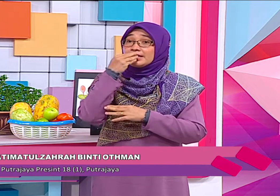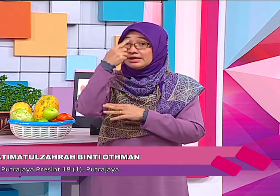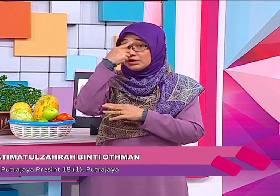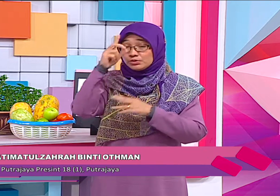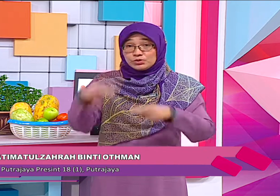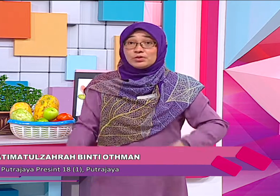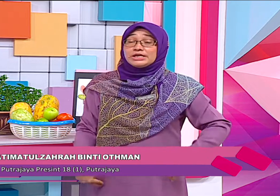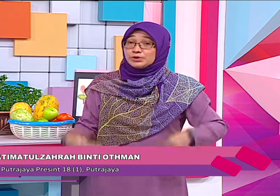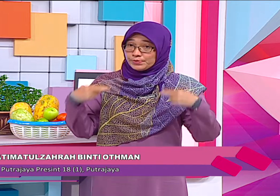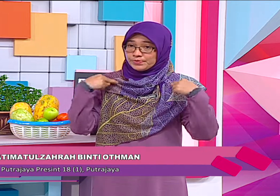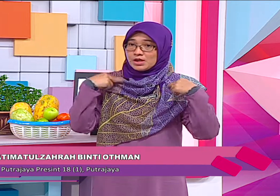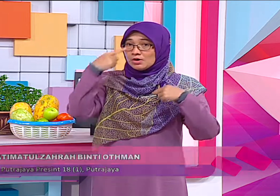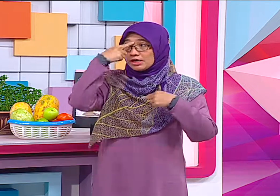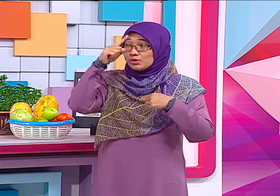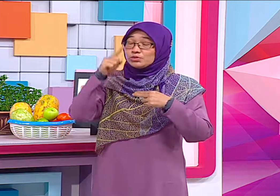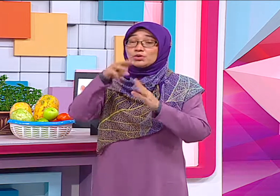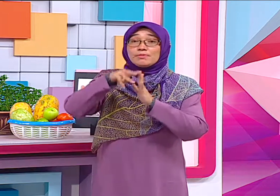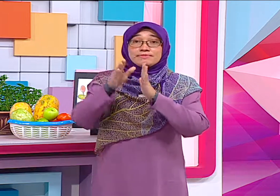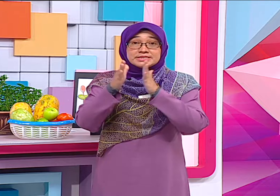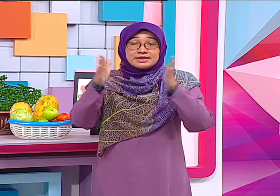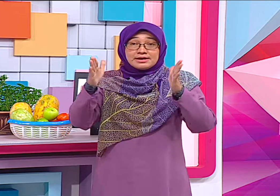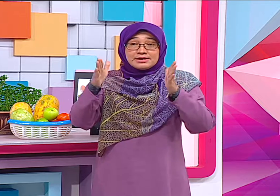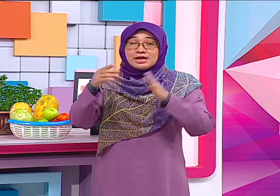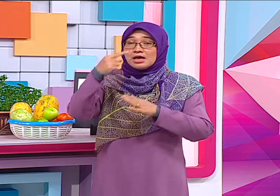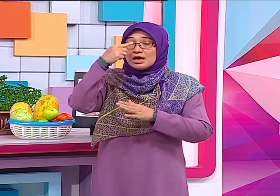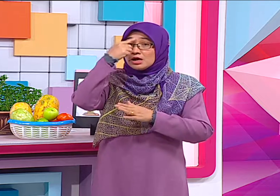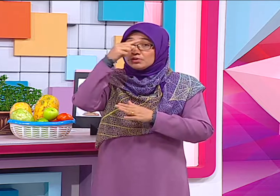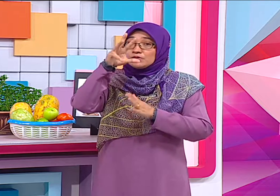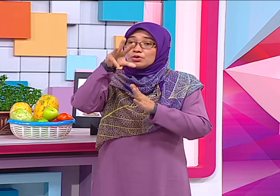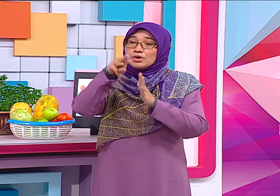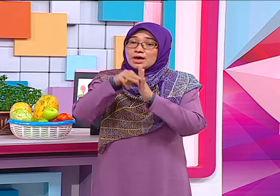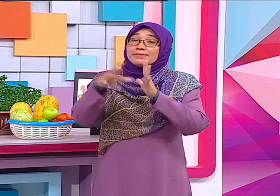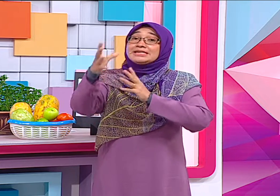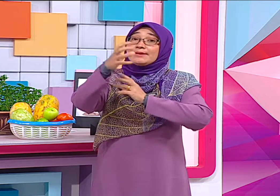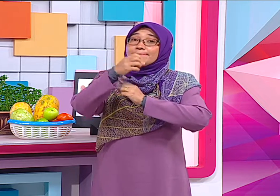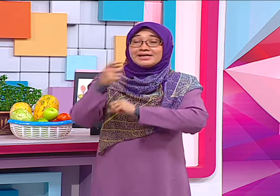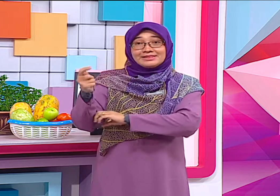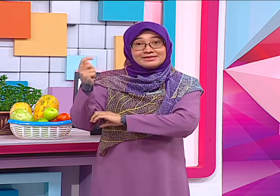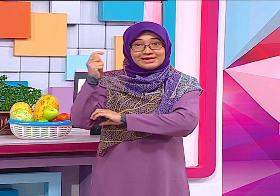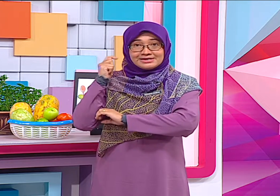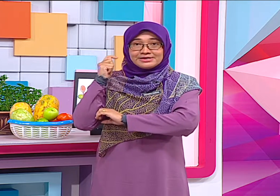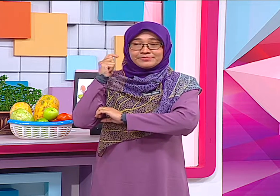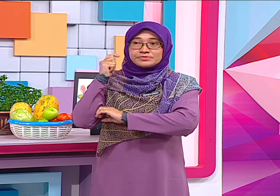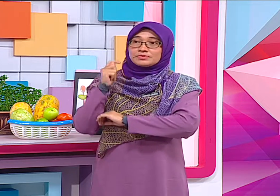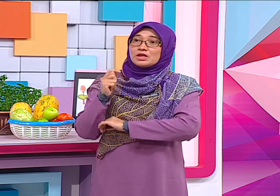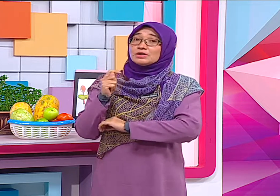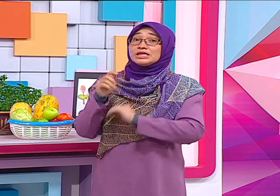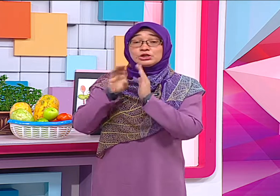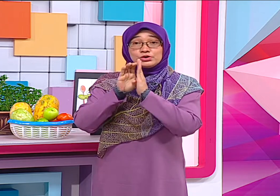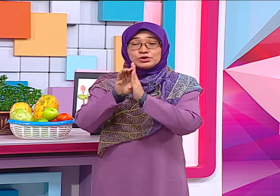untuk hidup Oke untuk membesar untuk mendapat tenaga Oke contoh